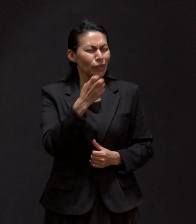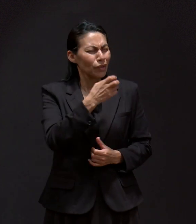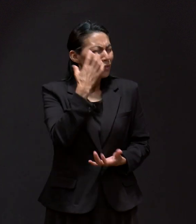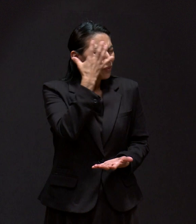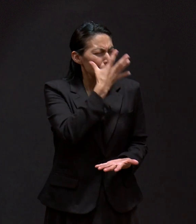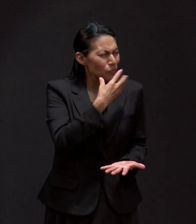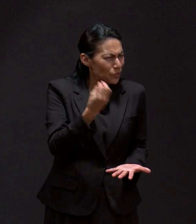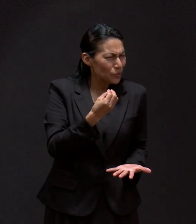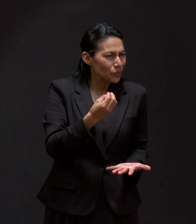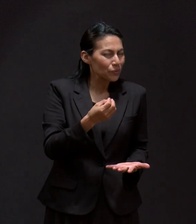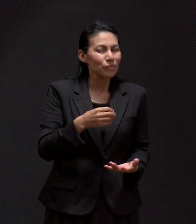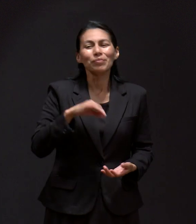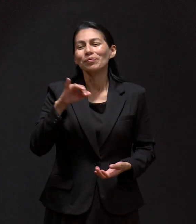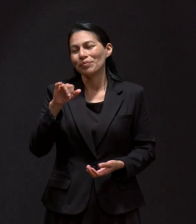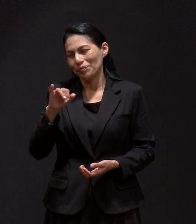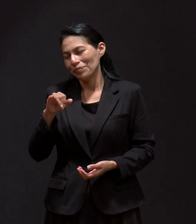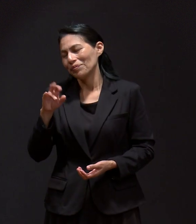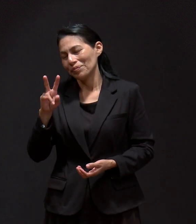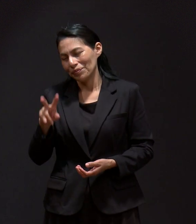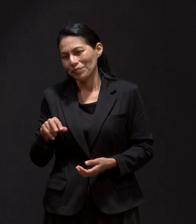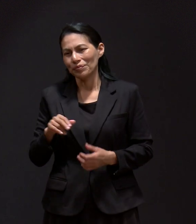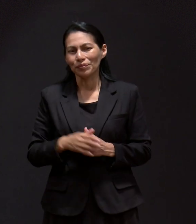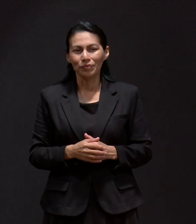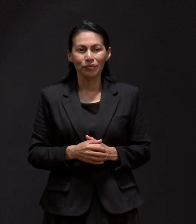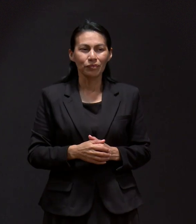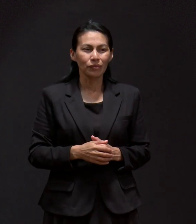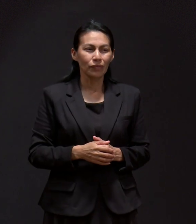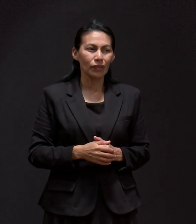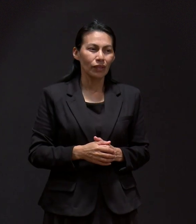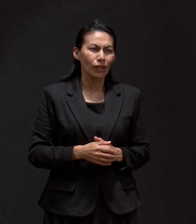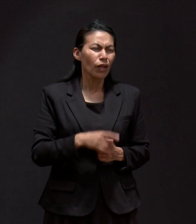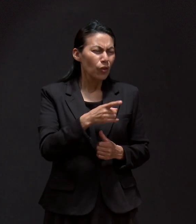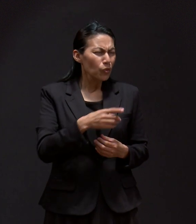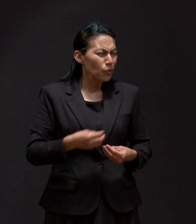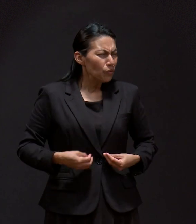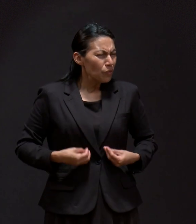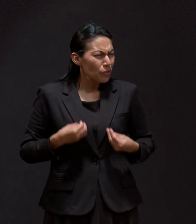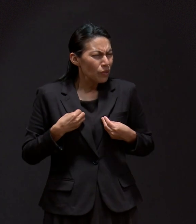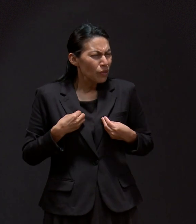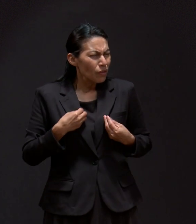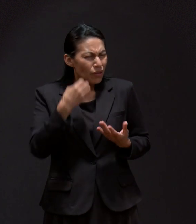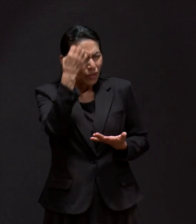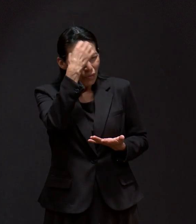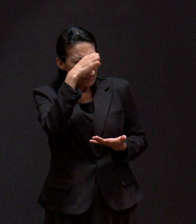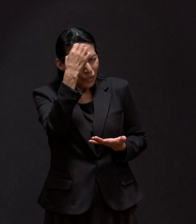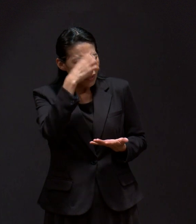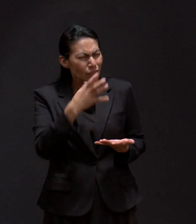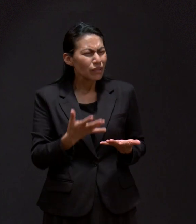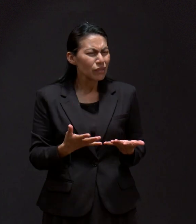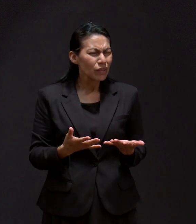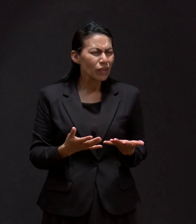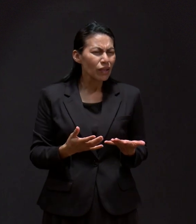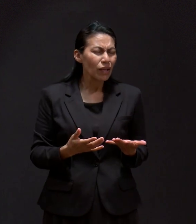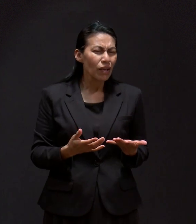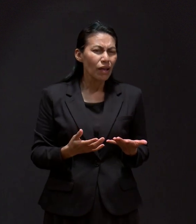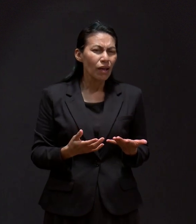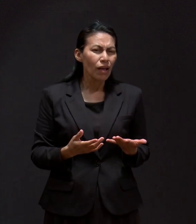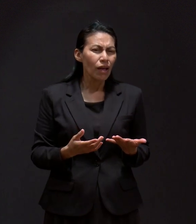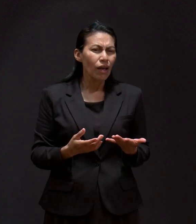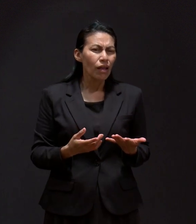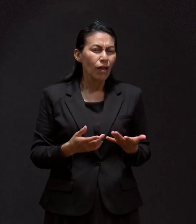los otros es un fenómeno maravilloso y maravilloso y como has vivido esa experiencia